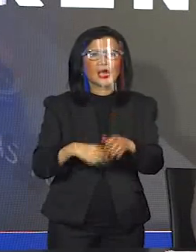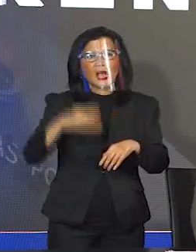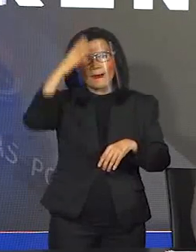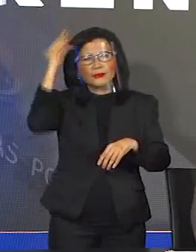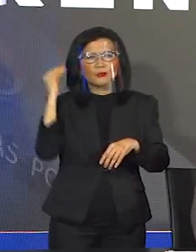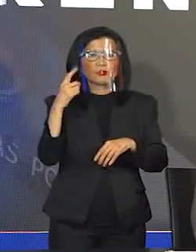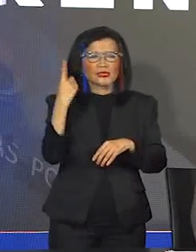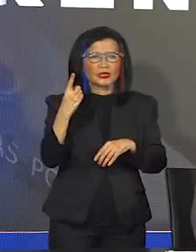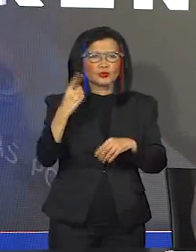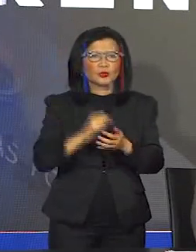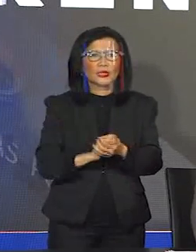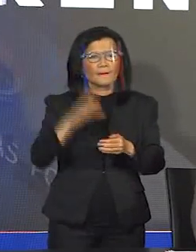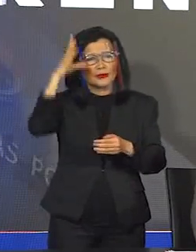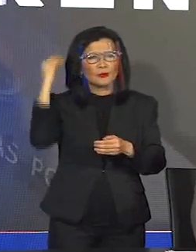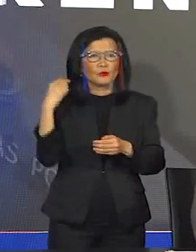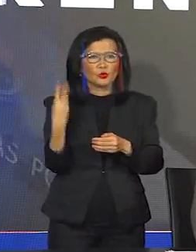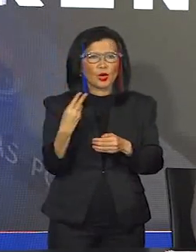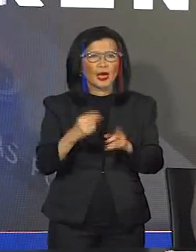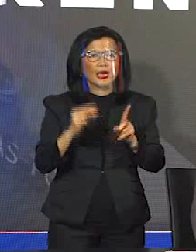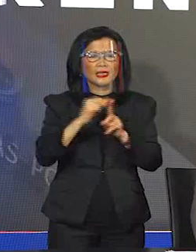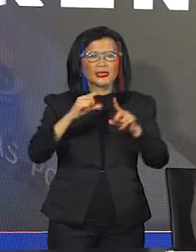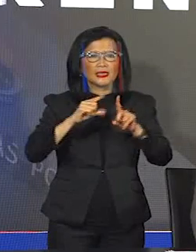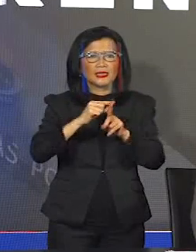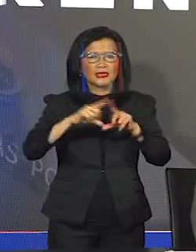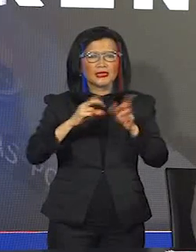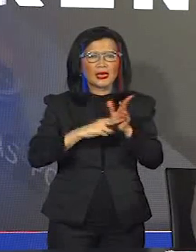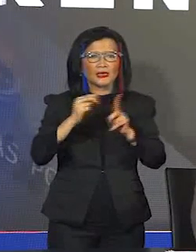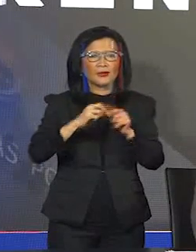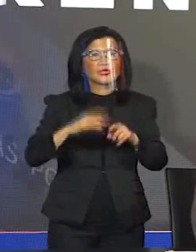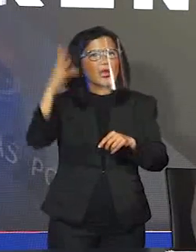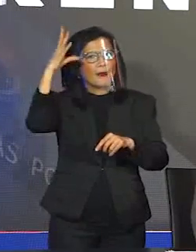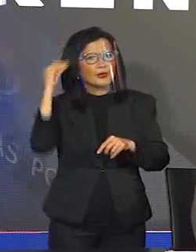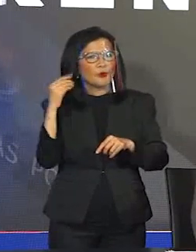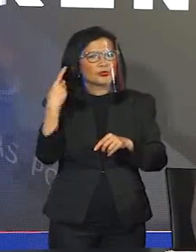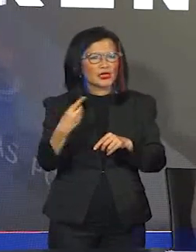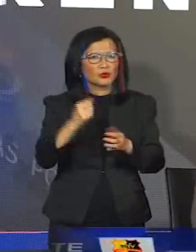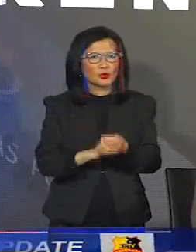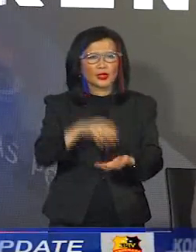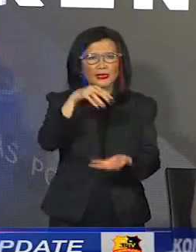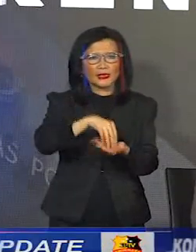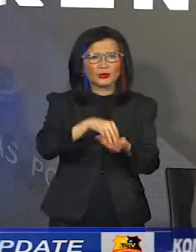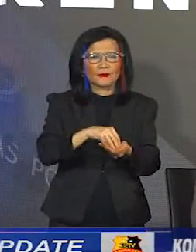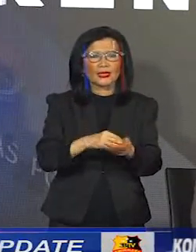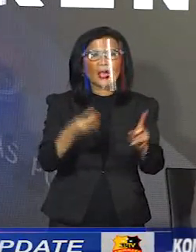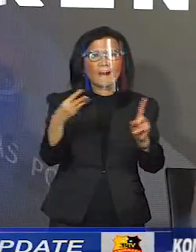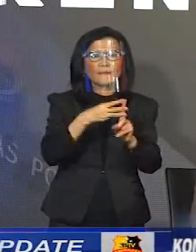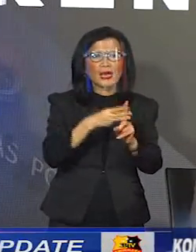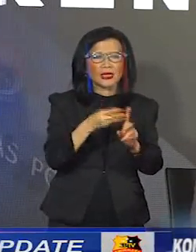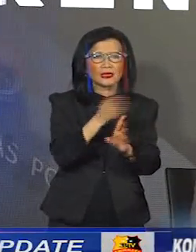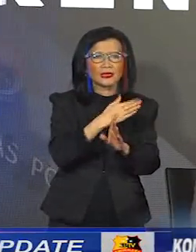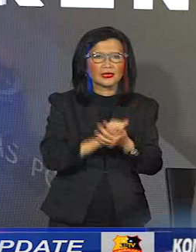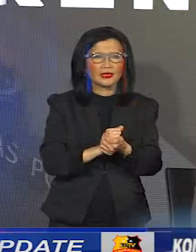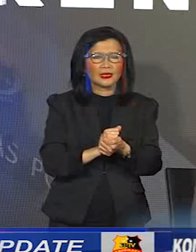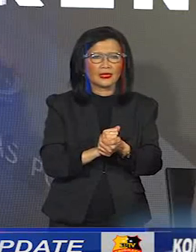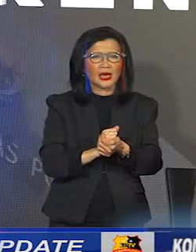dan pas Brimob 2 dan pas Brimob 3 dan pas Brimob 1 wilayah barat dan pas